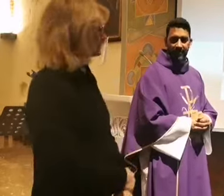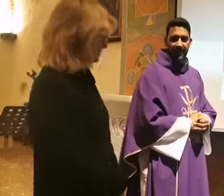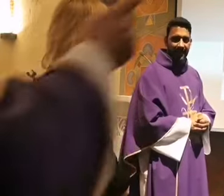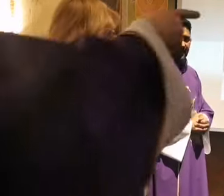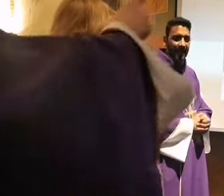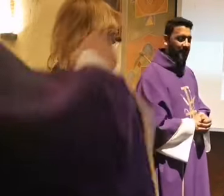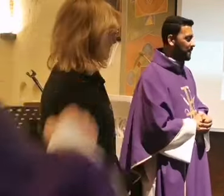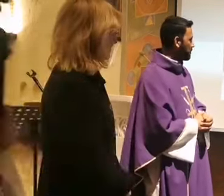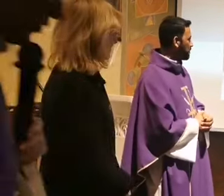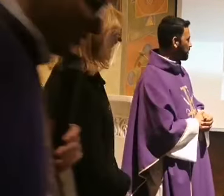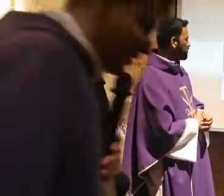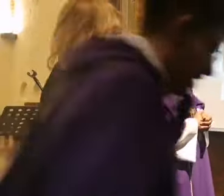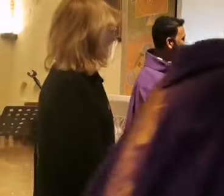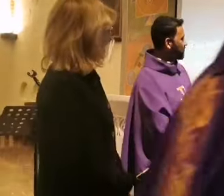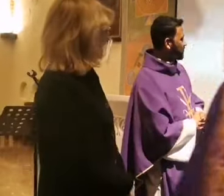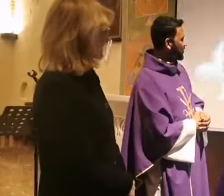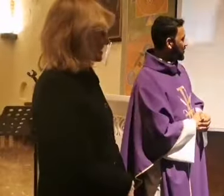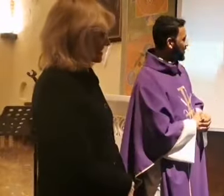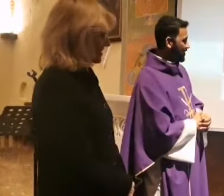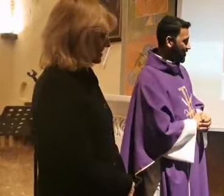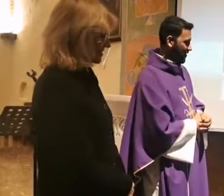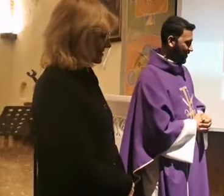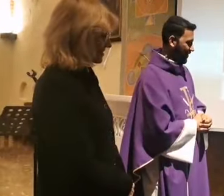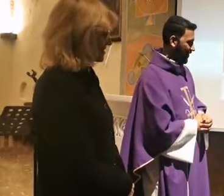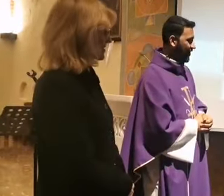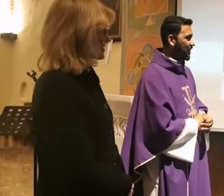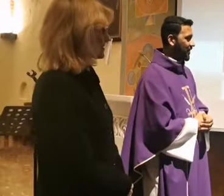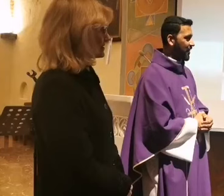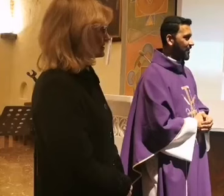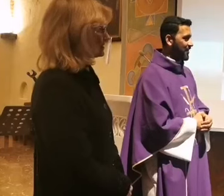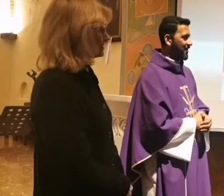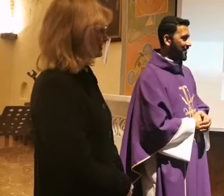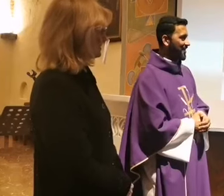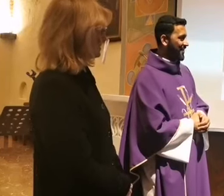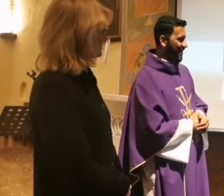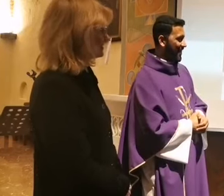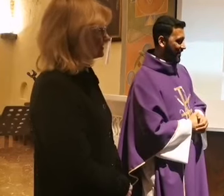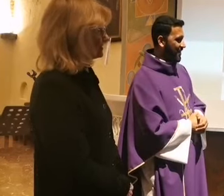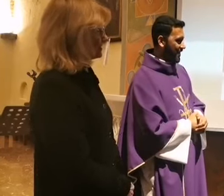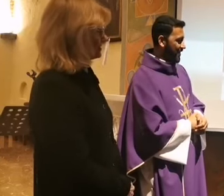siostra. Mama, tata, brat, siostra. Takie ubranie mają.